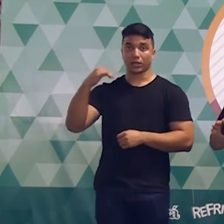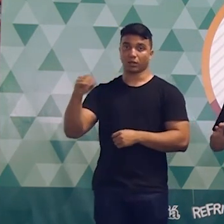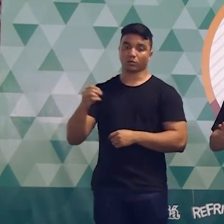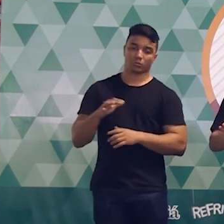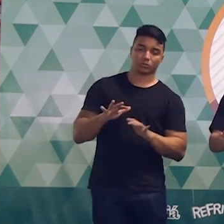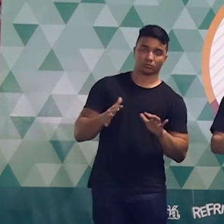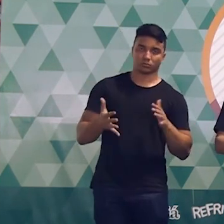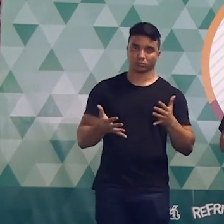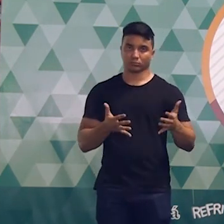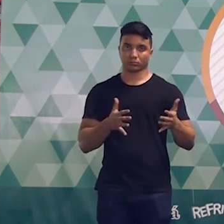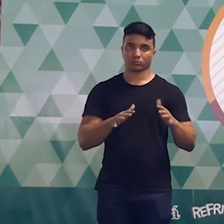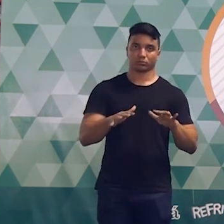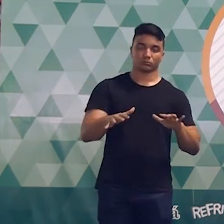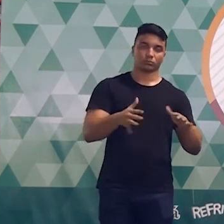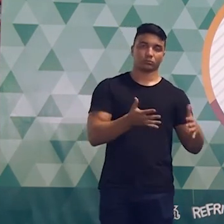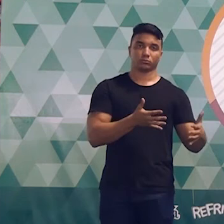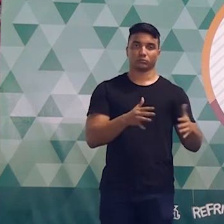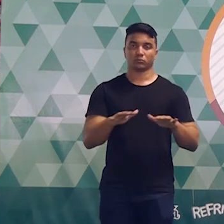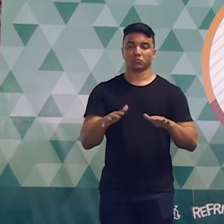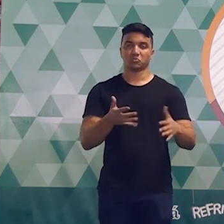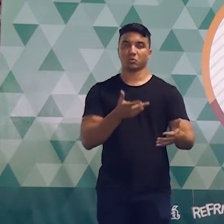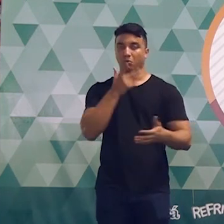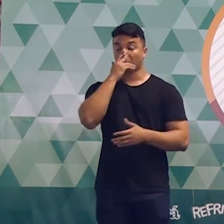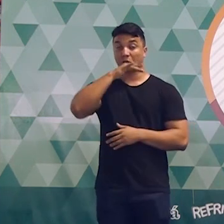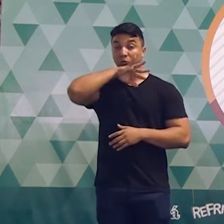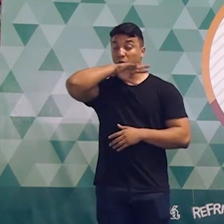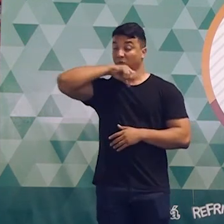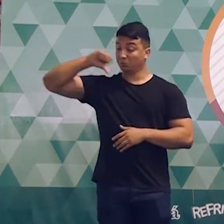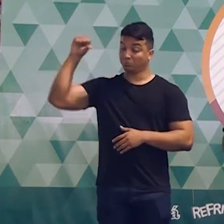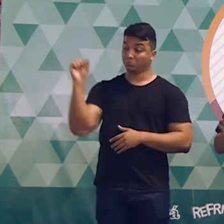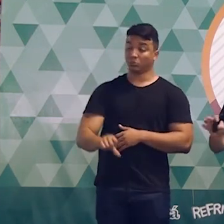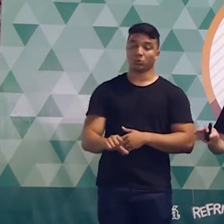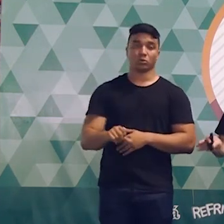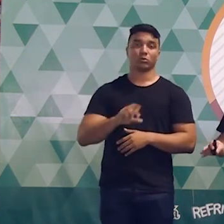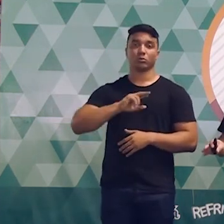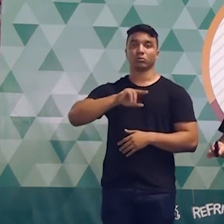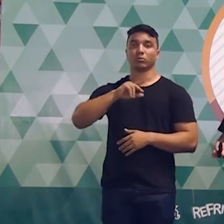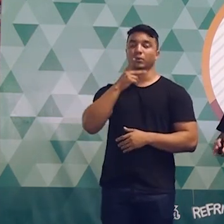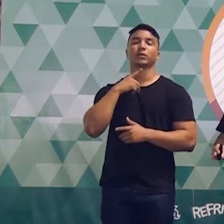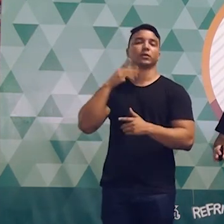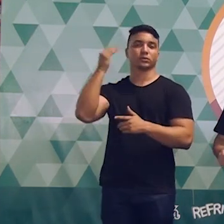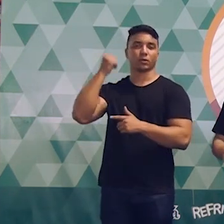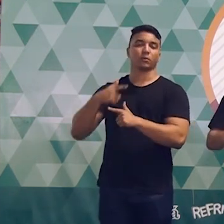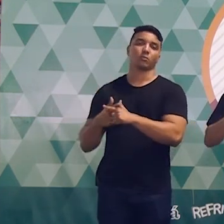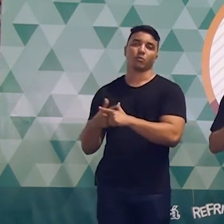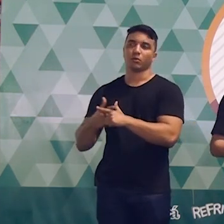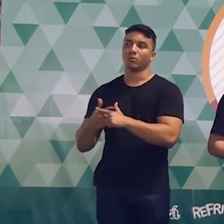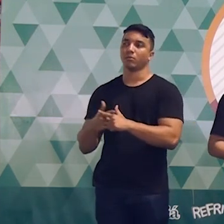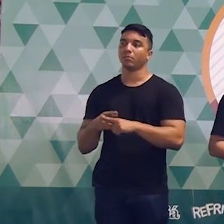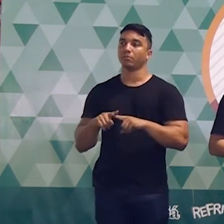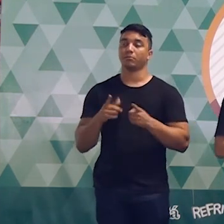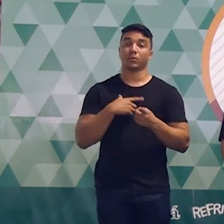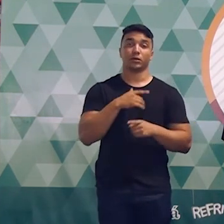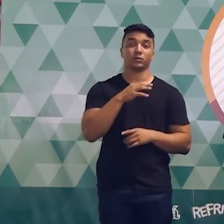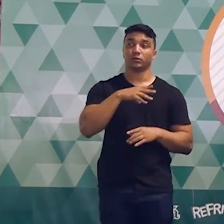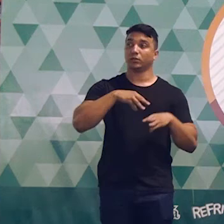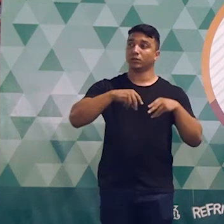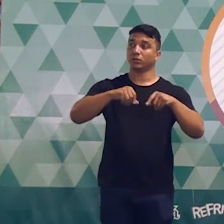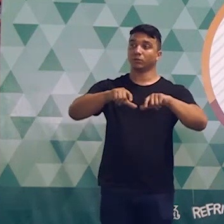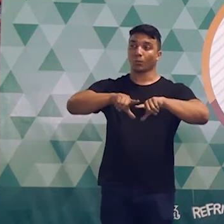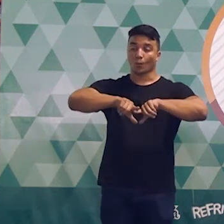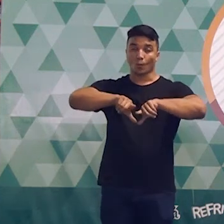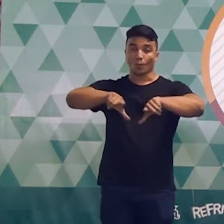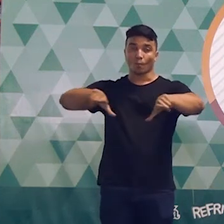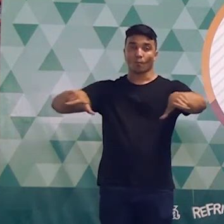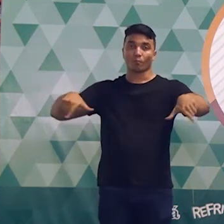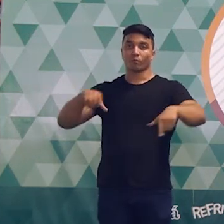lá e cá. Nem é totalmente desfavorável, mas também, claro, a gente sabe que tem muito problema para viver por lá. Mas um deserto, eu estou falando de um deserto